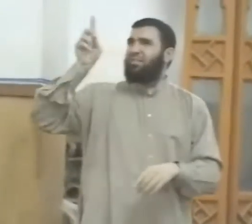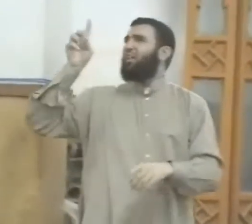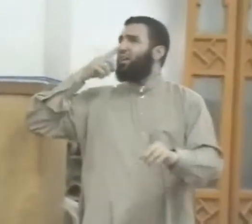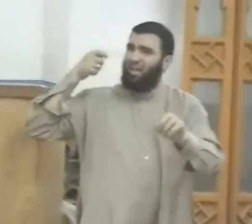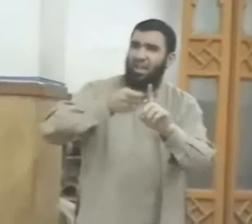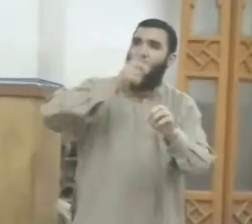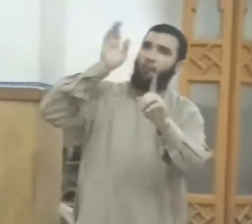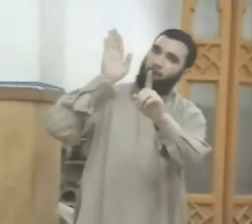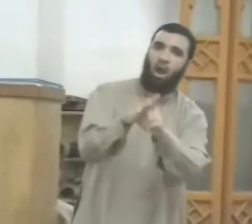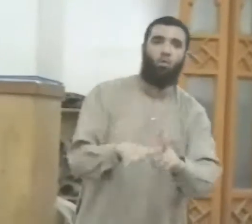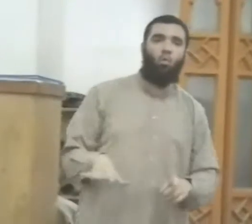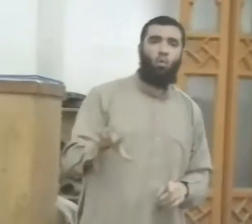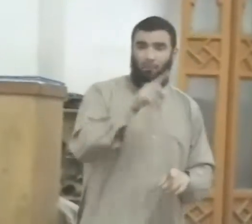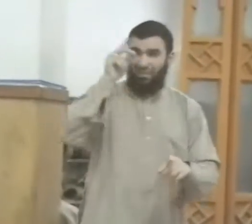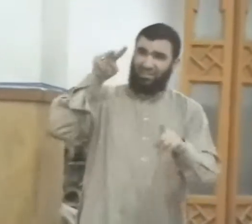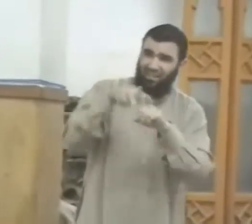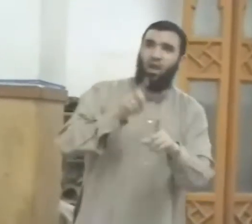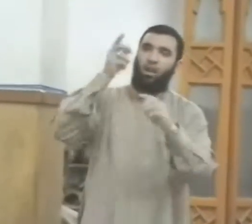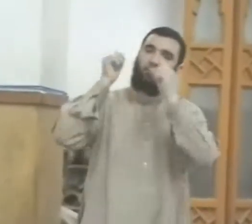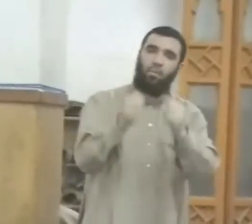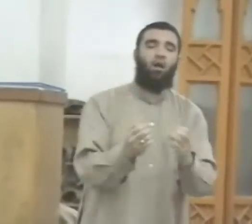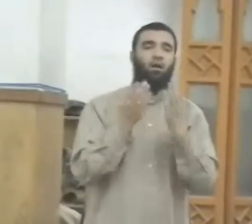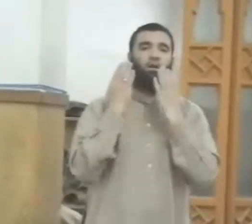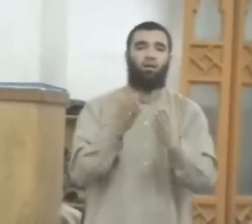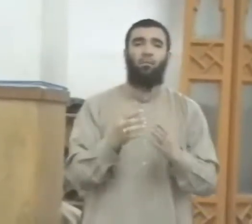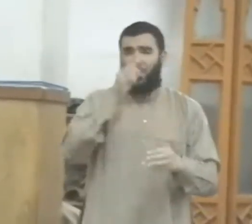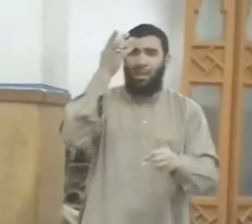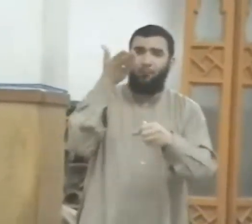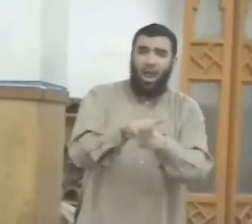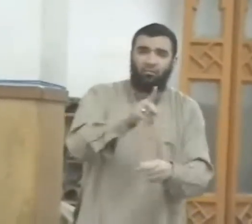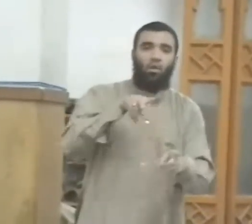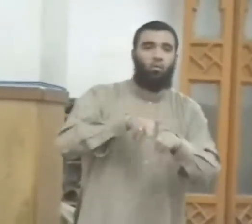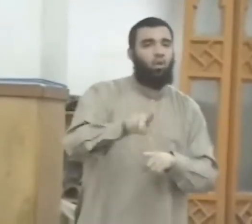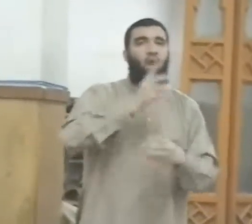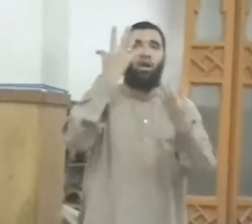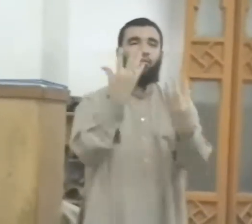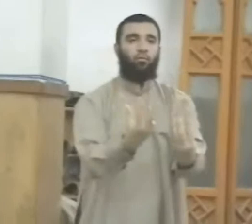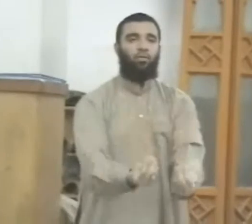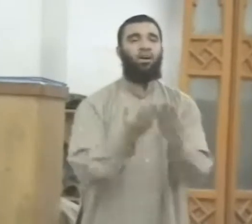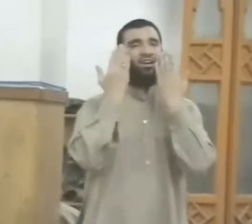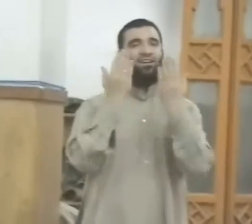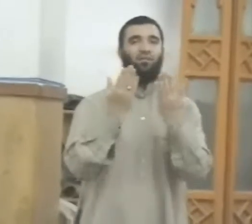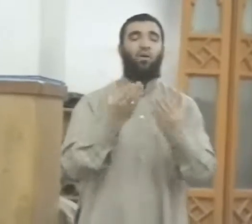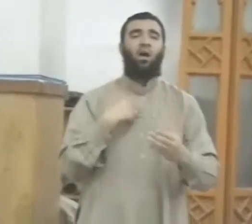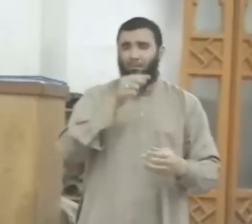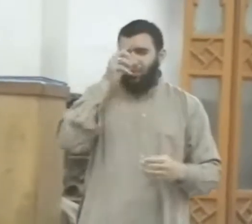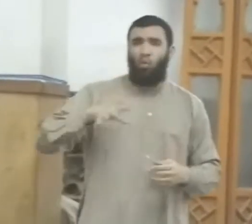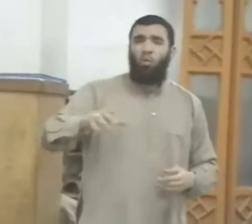عافيته ولا مظلوما إلا نصرته ولا ميتا إلا رحمته ولا حاجة يا ربنا من حوائج